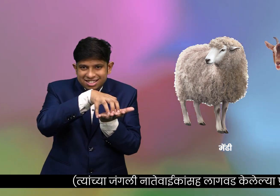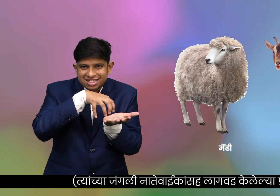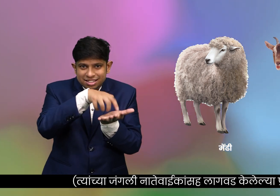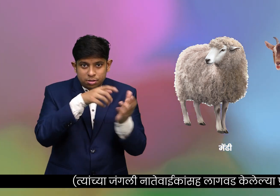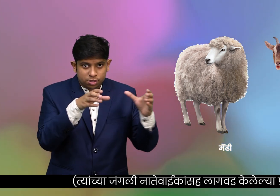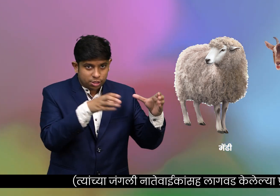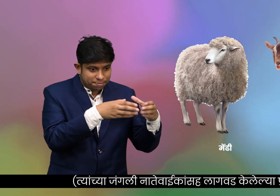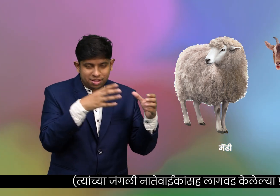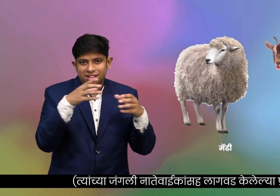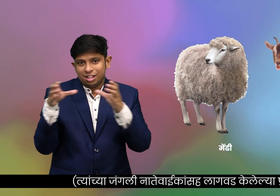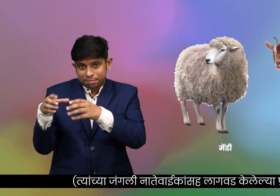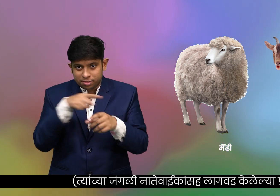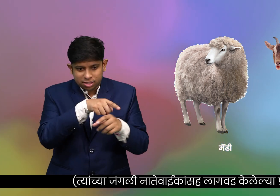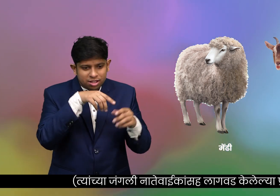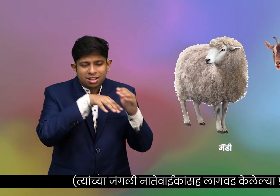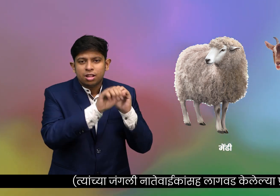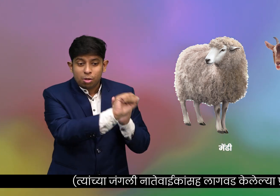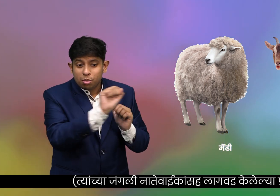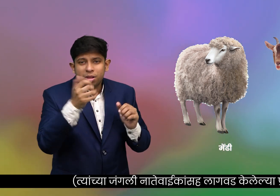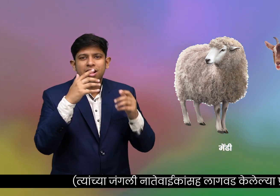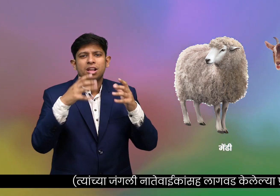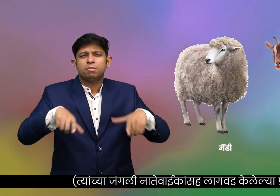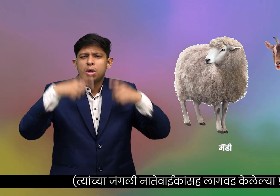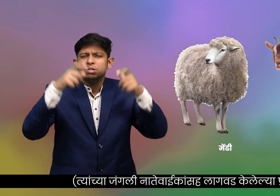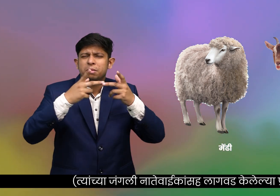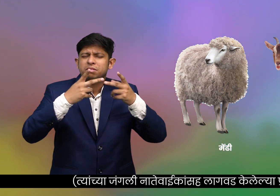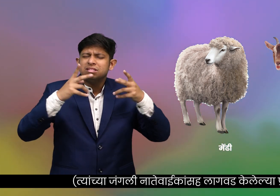जंगली नातेवाईकांसह लागवड केलेल्या जाती.